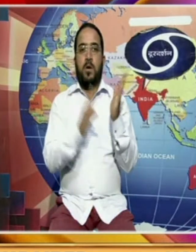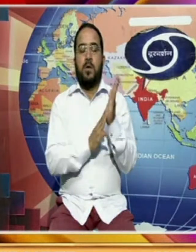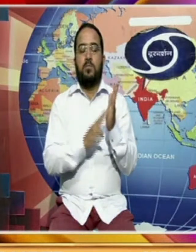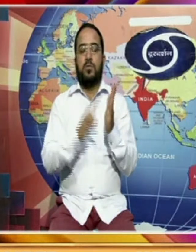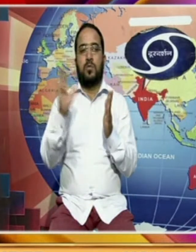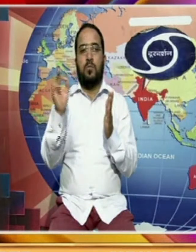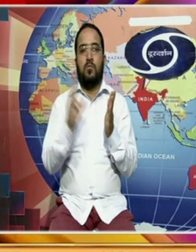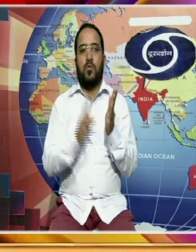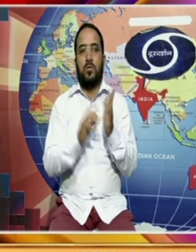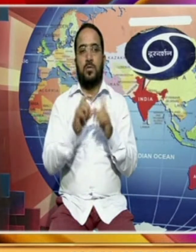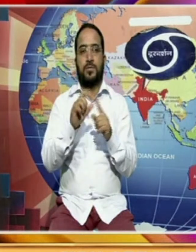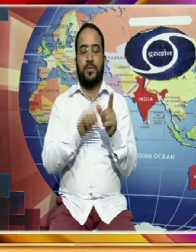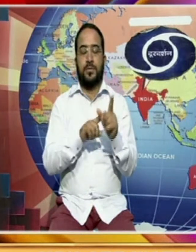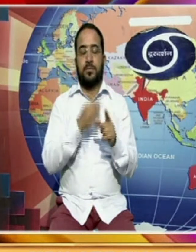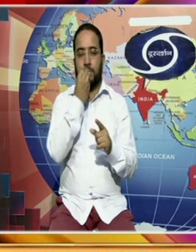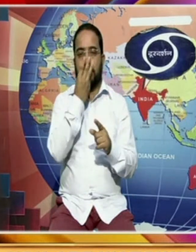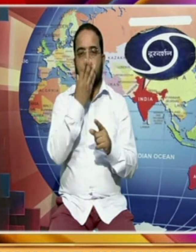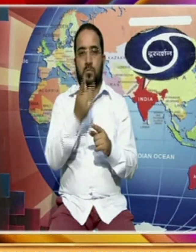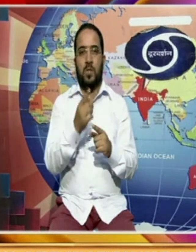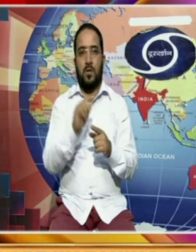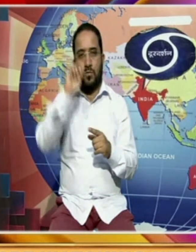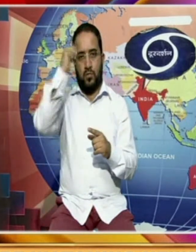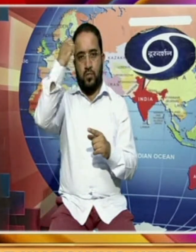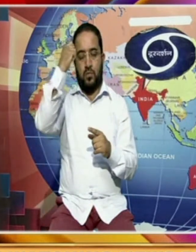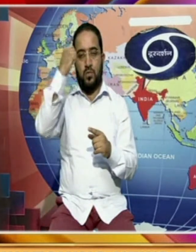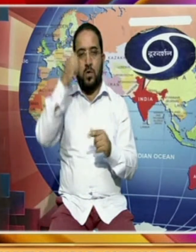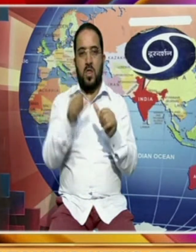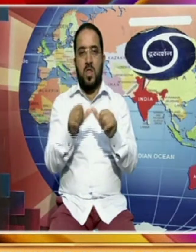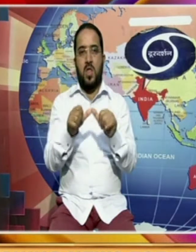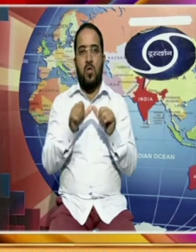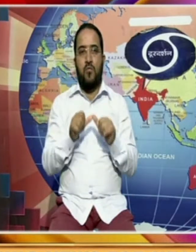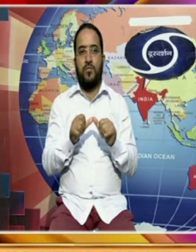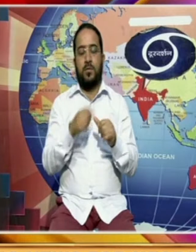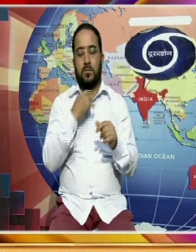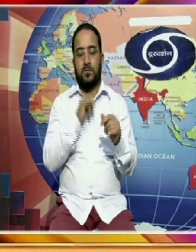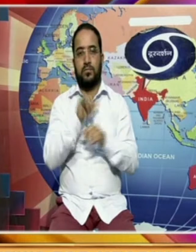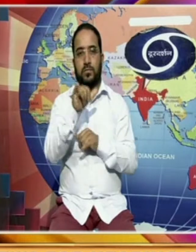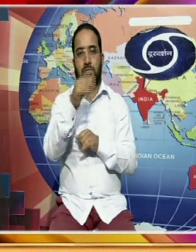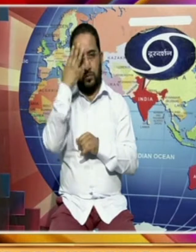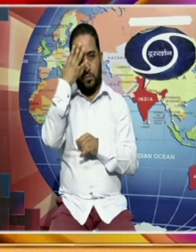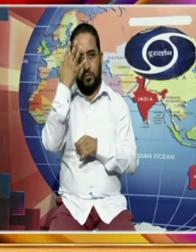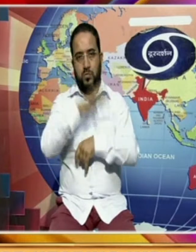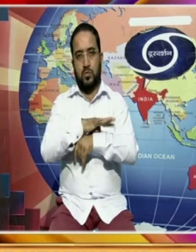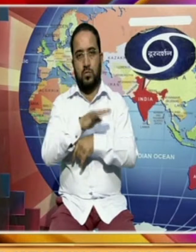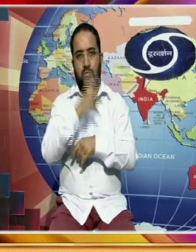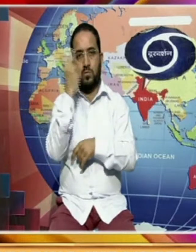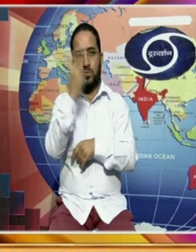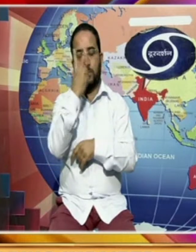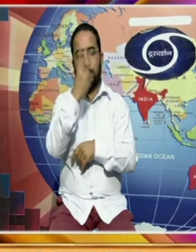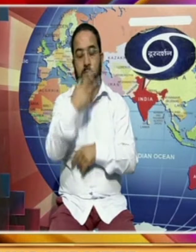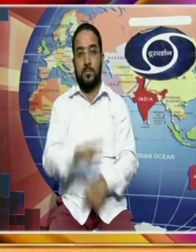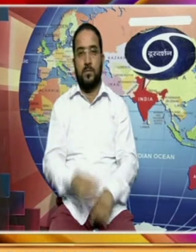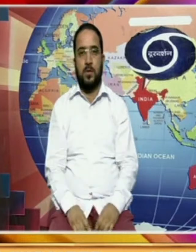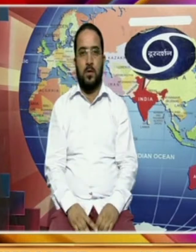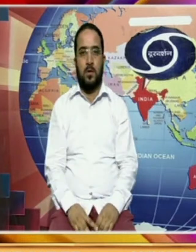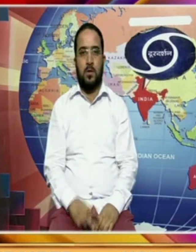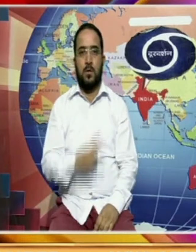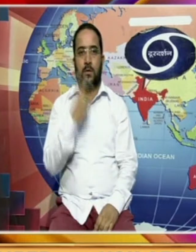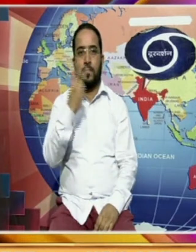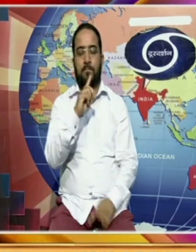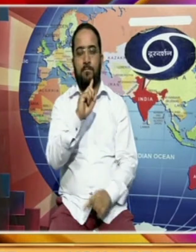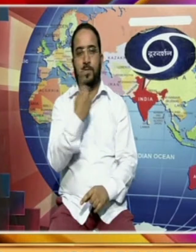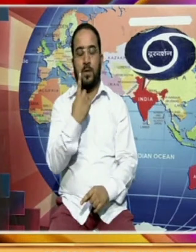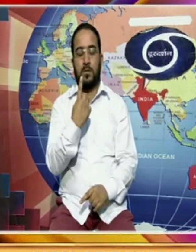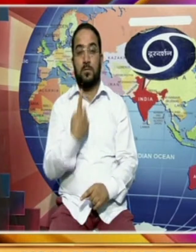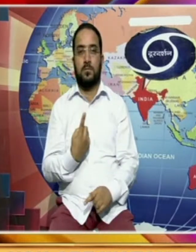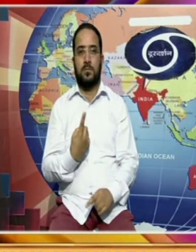मोदी जनूबी अफ्रीका और यूनान के चार रोज़ा दौरे पर रवाना हो रहे हैं। दौरे के पहले पड़ाव पर